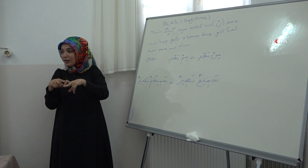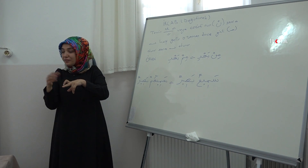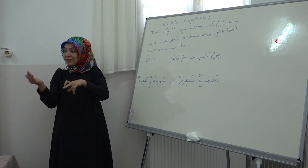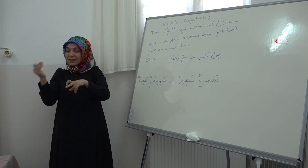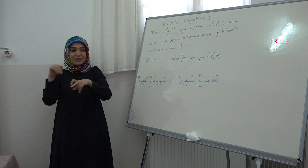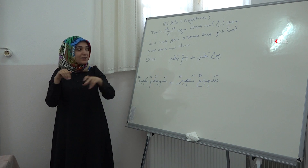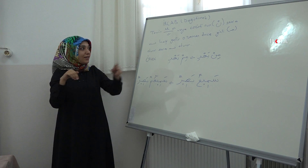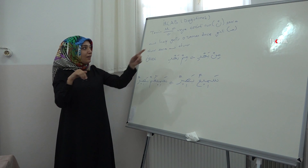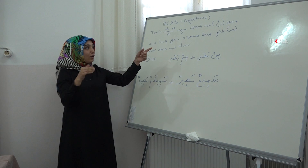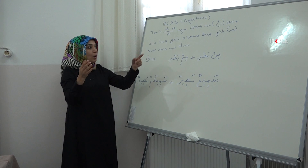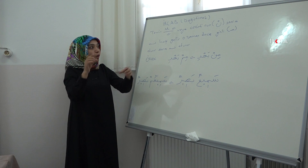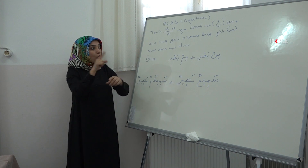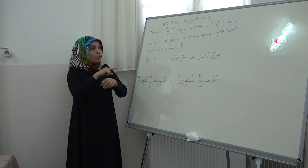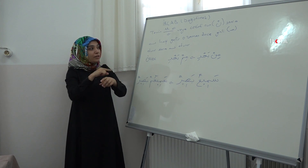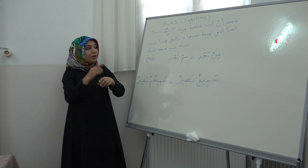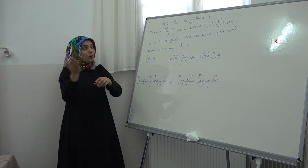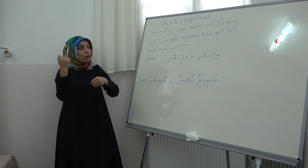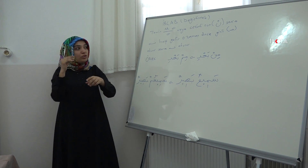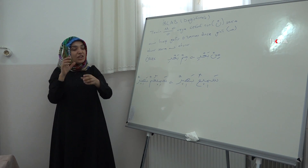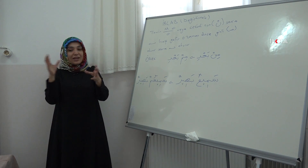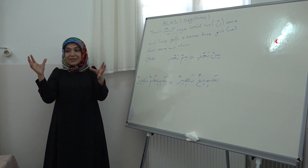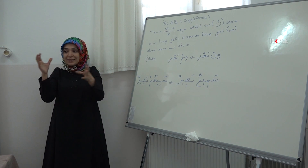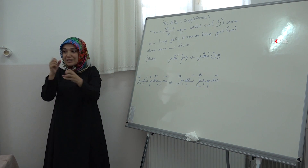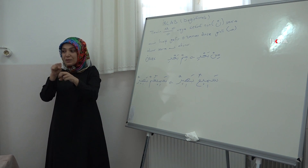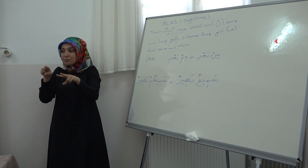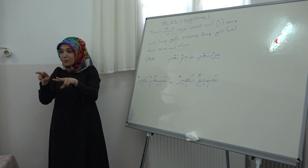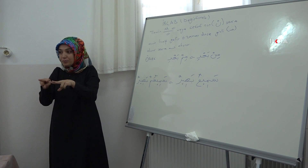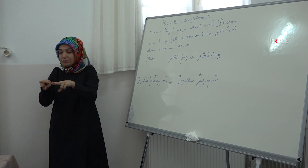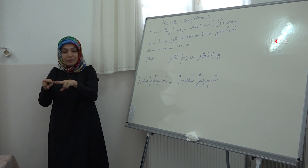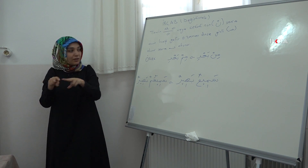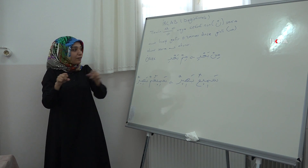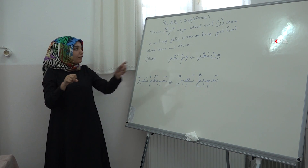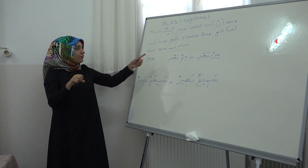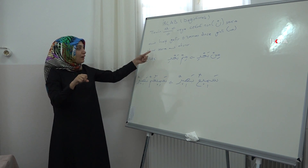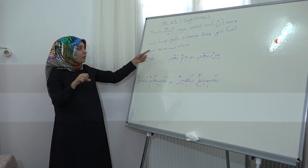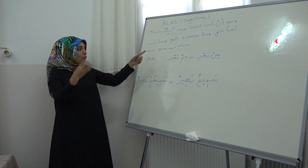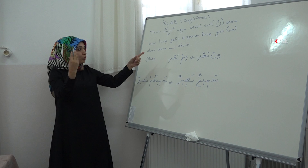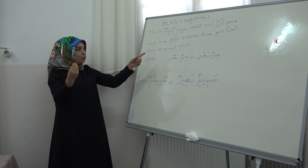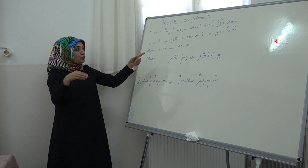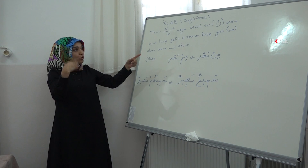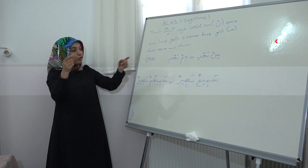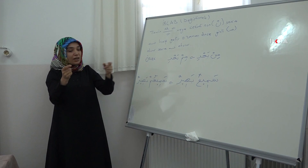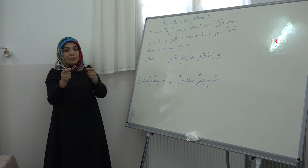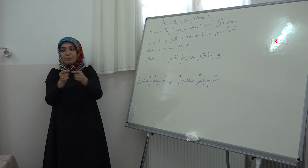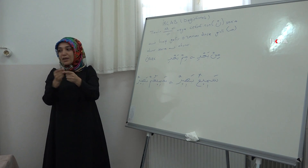Harfi gelirse o zaman önce gizli bir mim var, okunur, sonra B